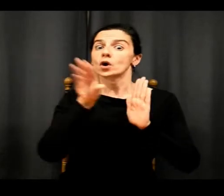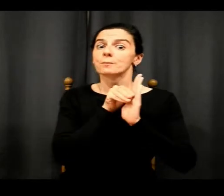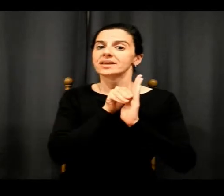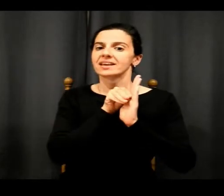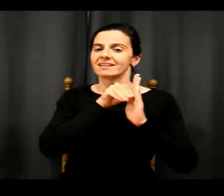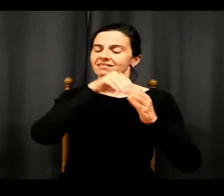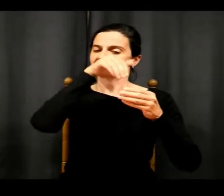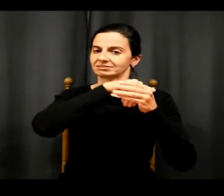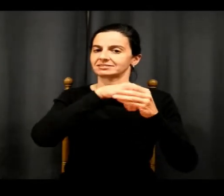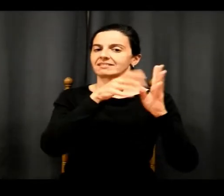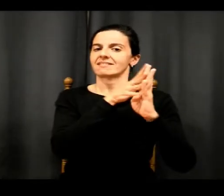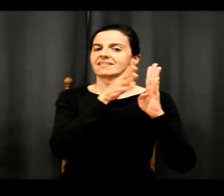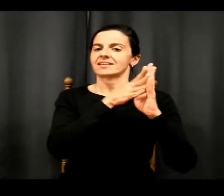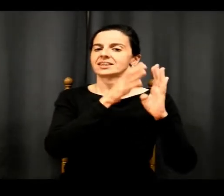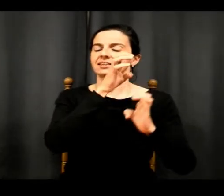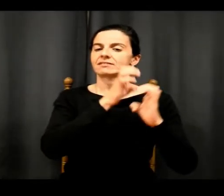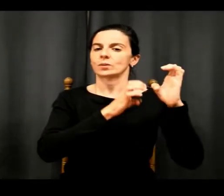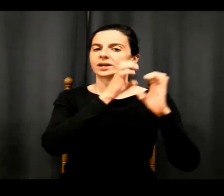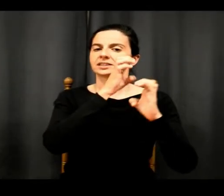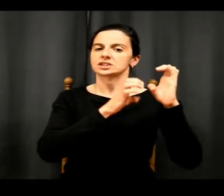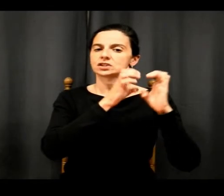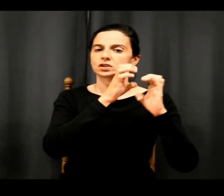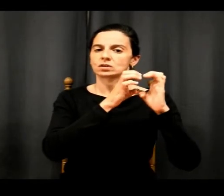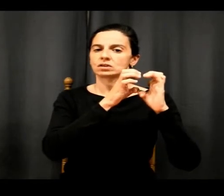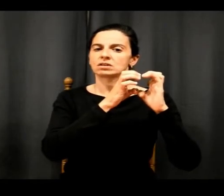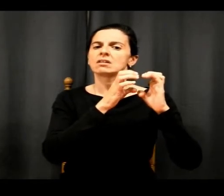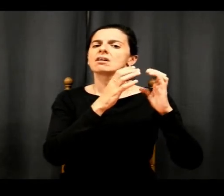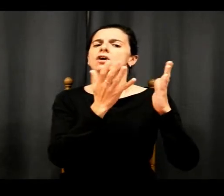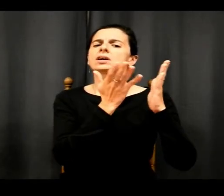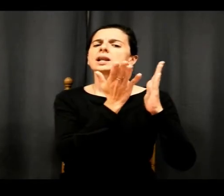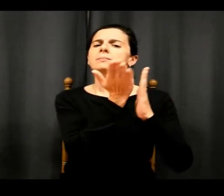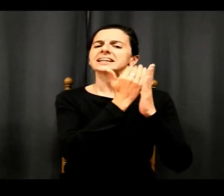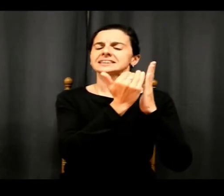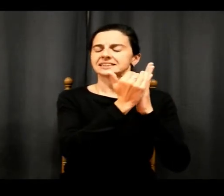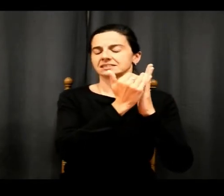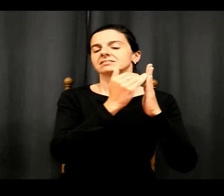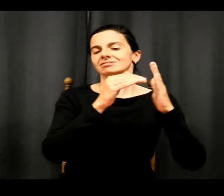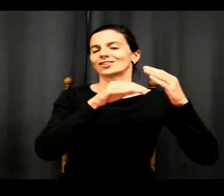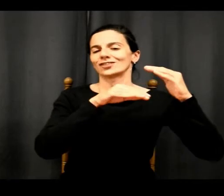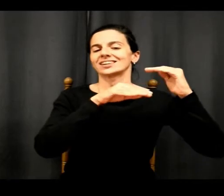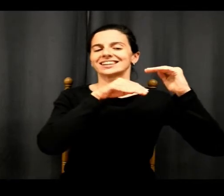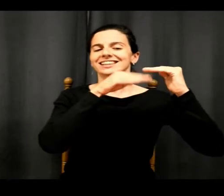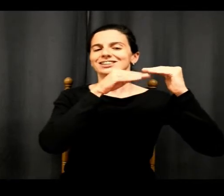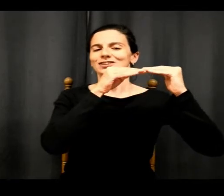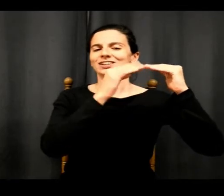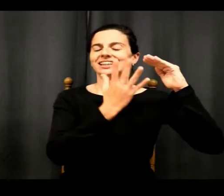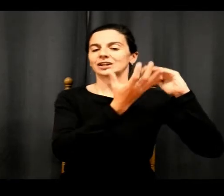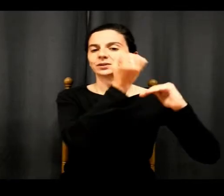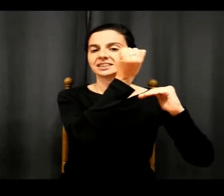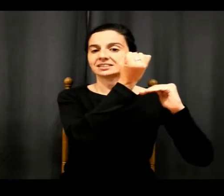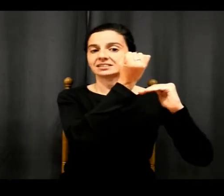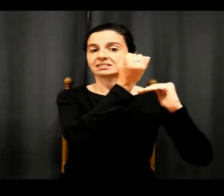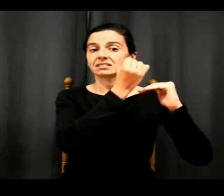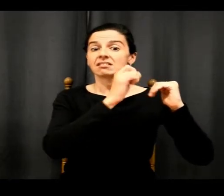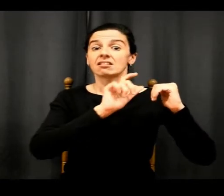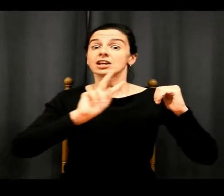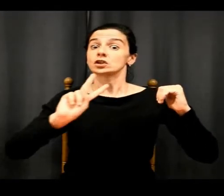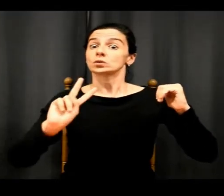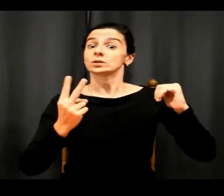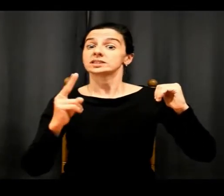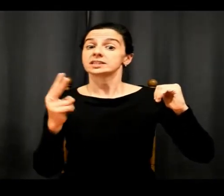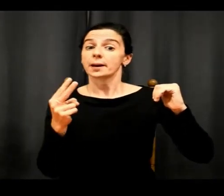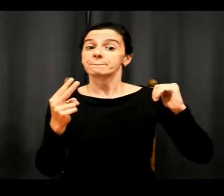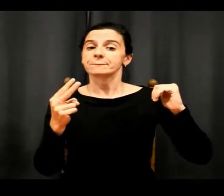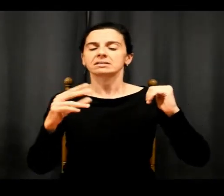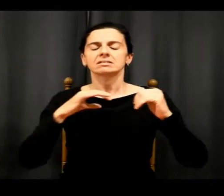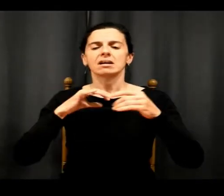grille d'évaluation au niveau du seuil de réussite. Deuxième étape, nous allons simplement recopier les critères du degré